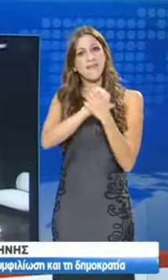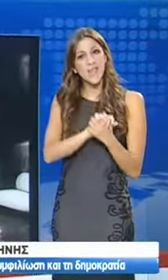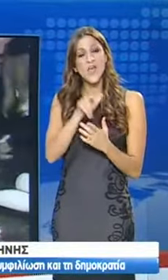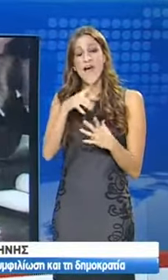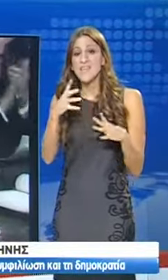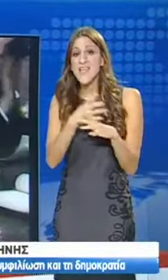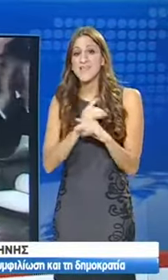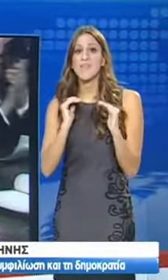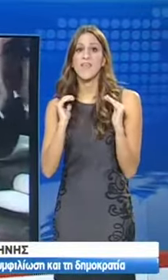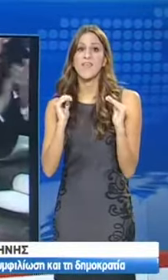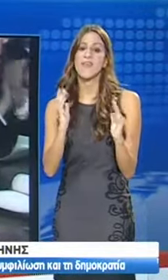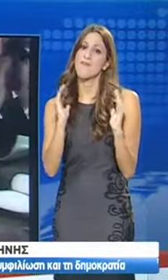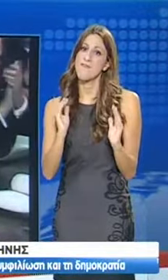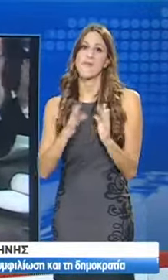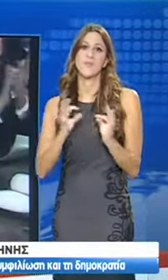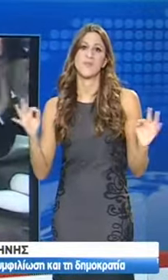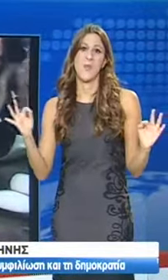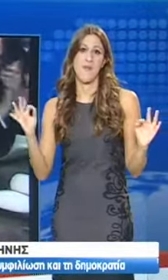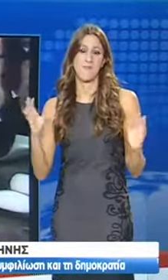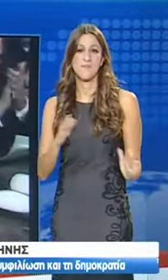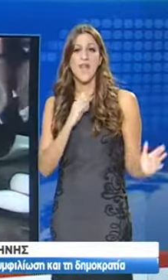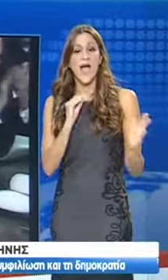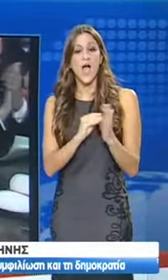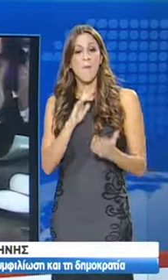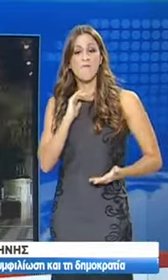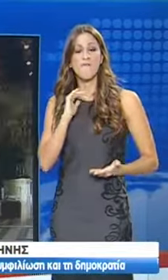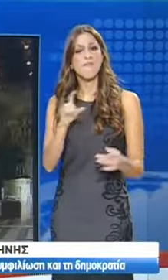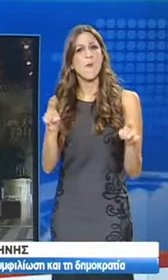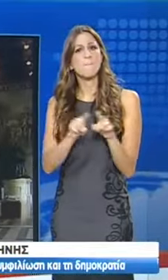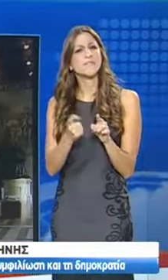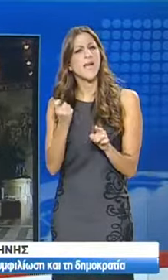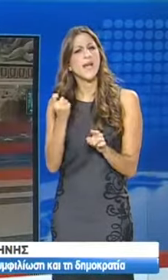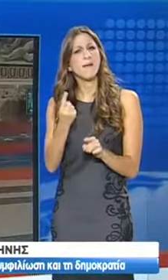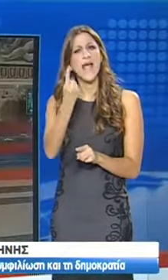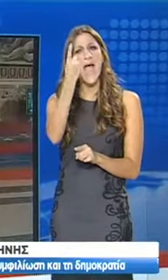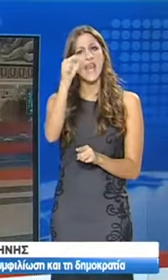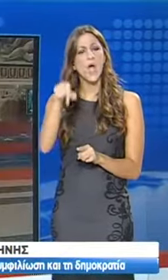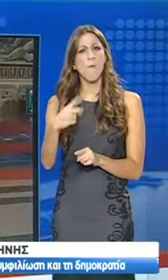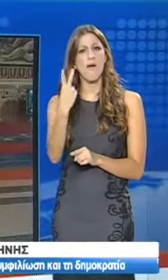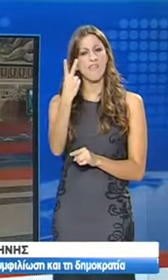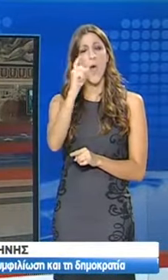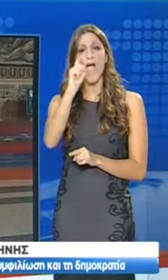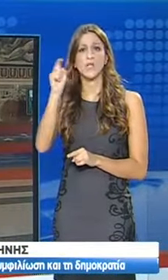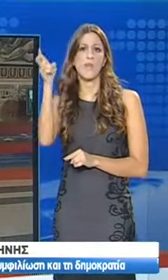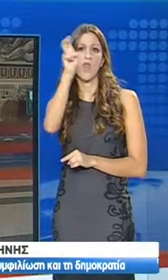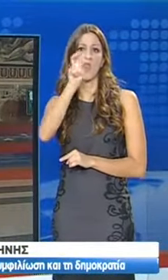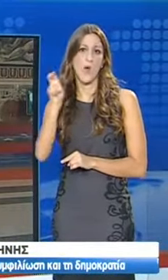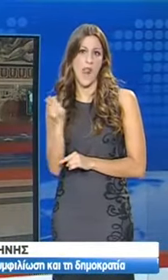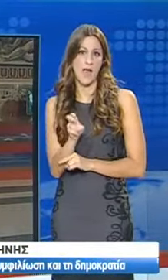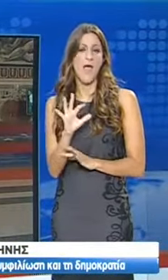μεγαλύτερη ειρηνοποιός στην ιστορία. Το βραβείο, που συνοδεύεται από χρηματικό έπαθλο 1,2 εκατομμυρίων δολαρίων, θα απονεμηθεί σε τελετή